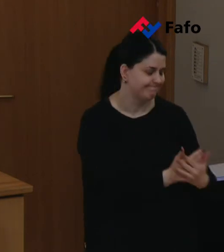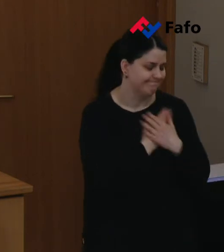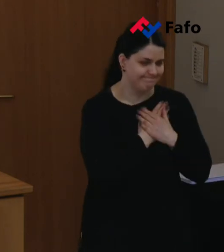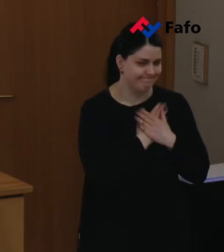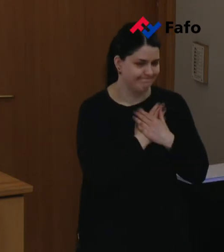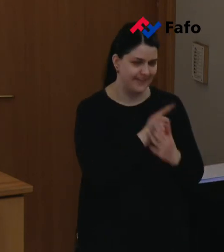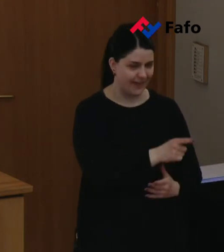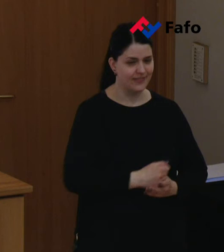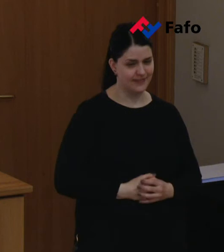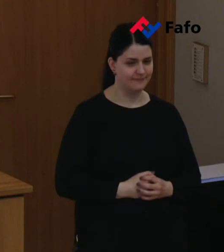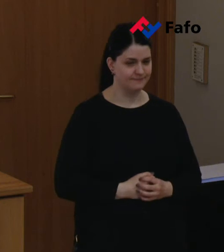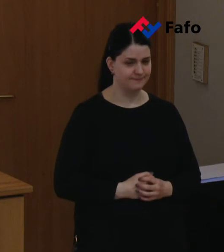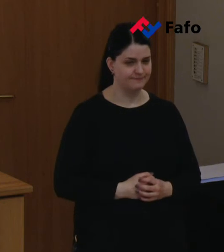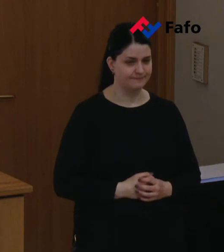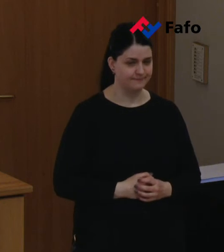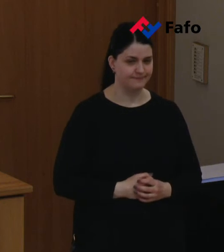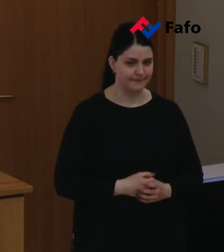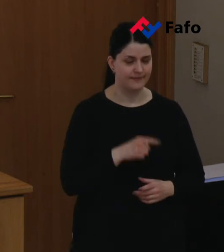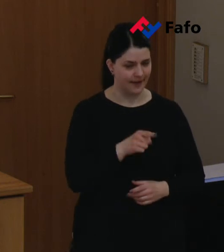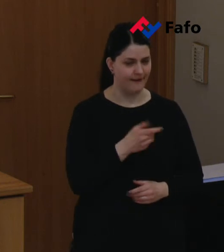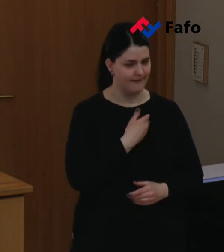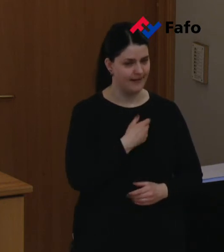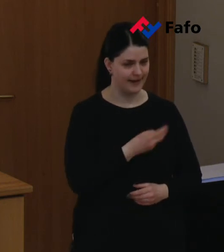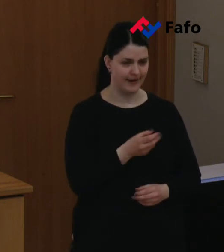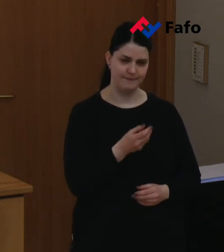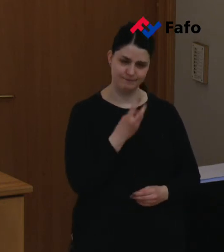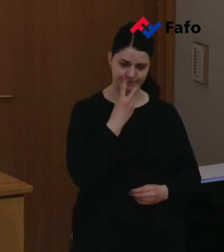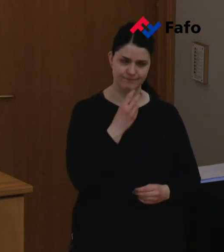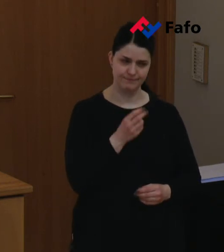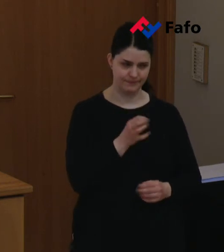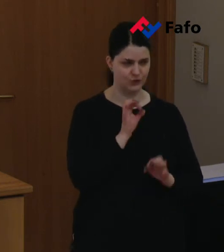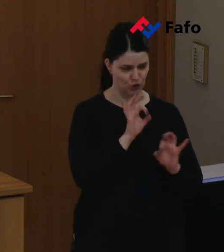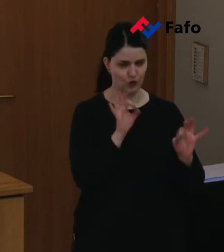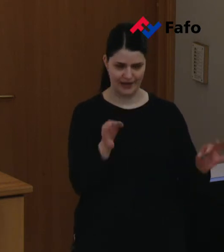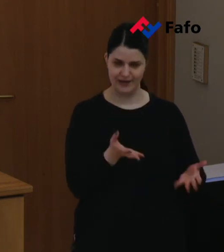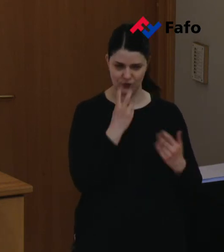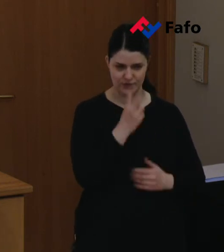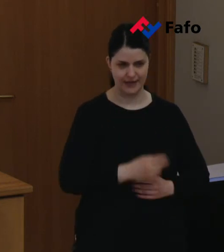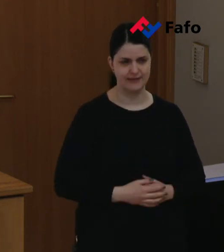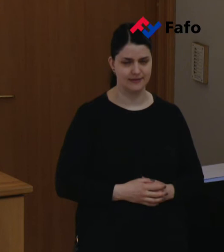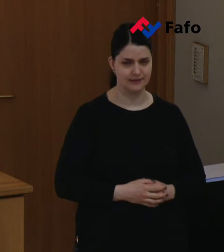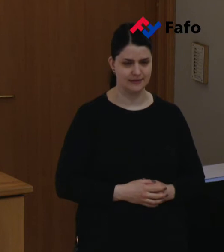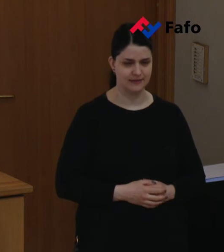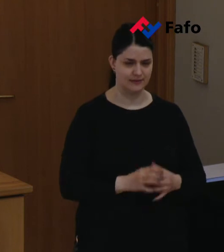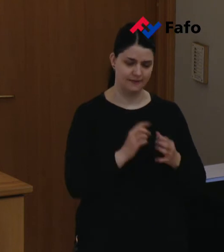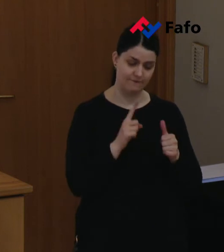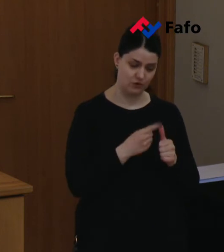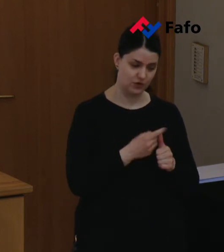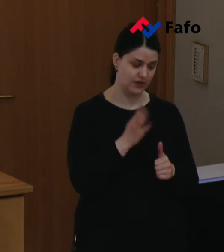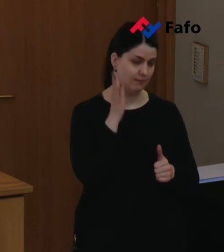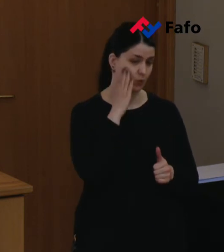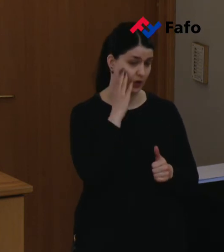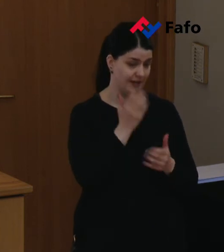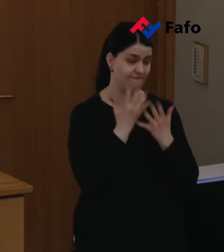bryst, selvfølgelig. Det ganske opplagt. For det første så handler det om boliger i